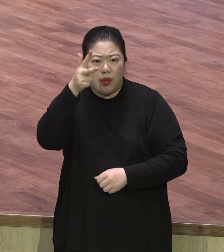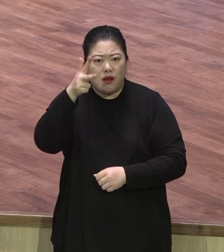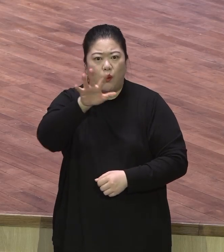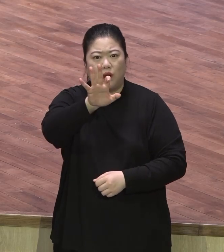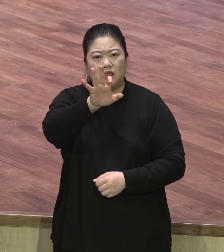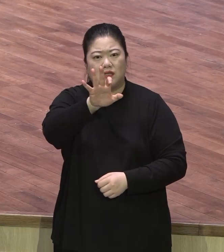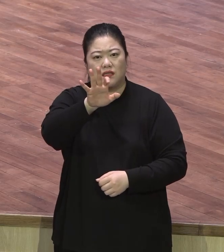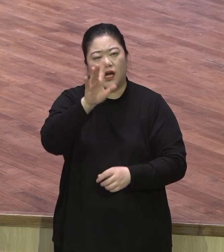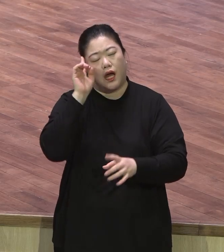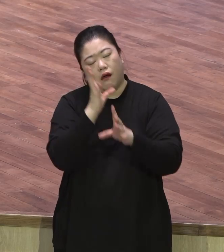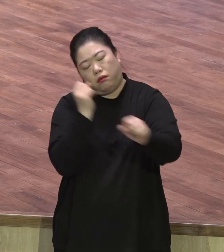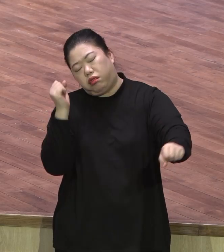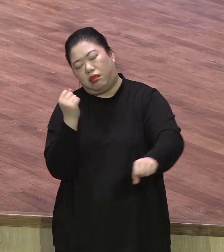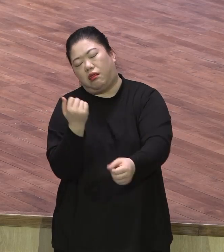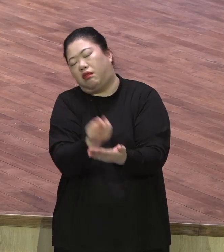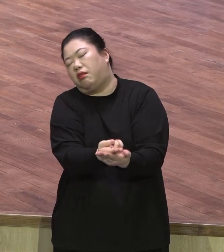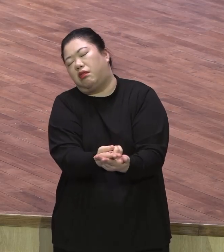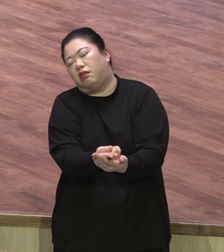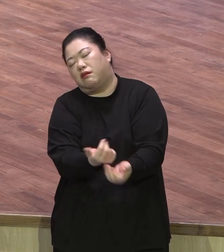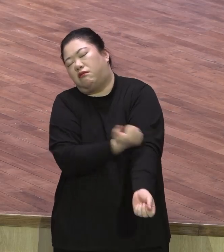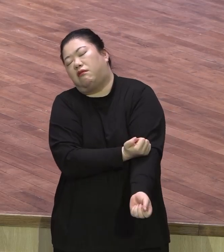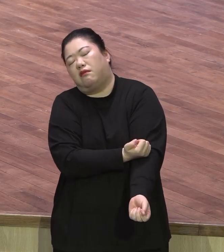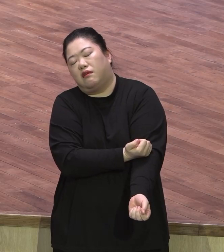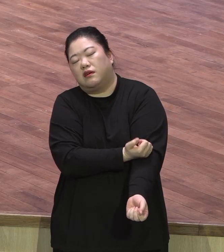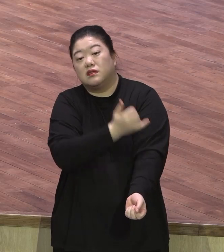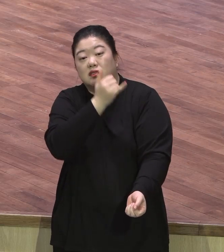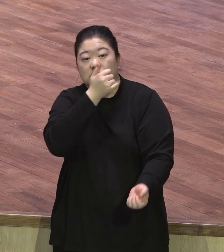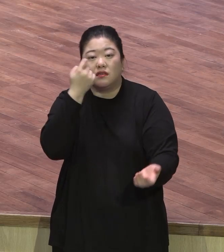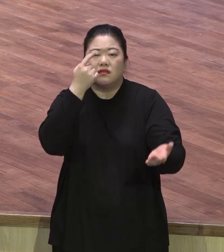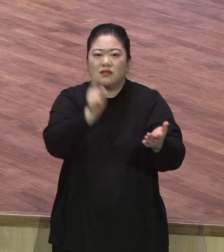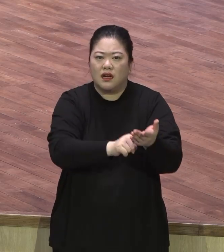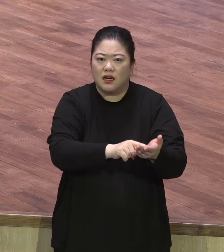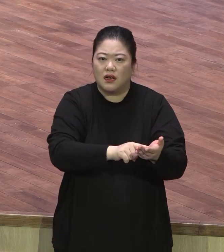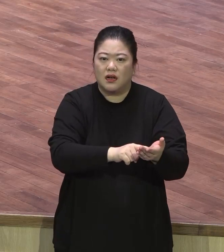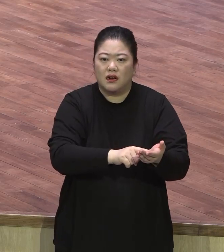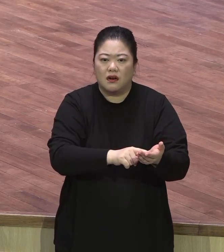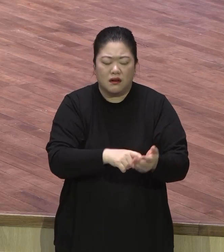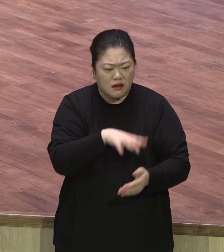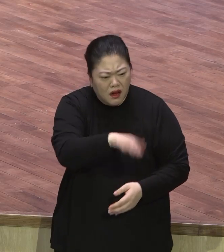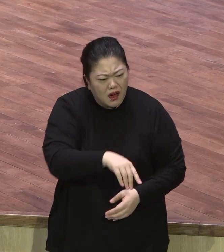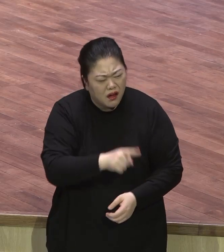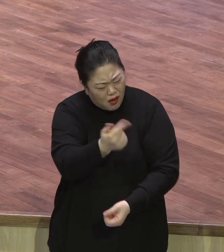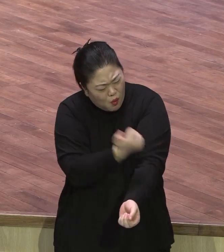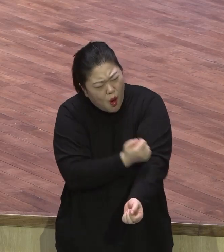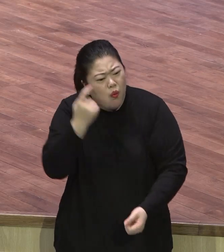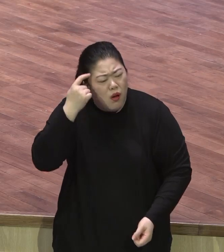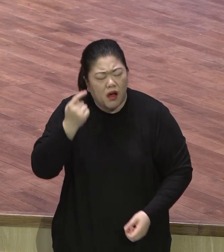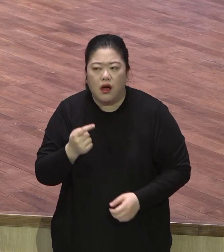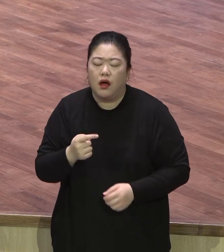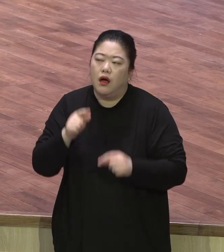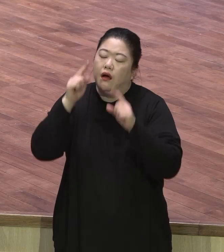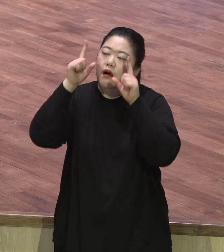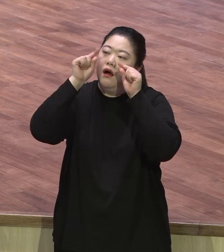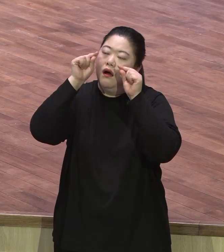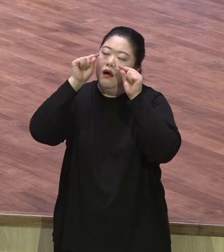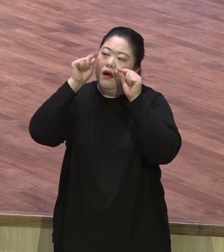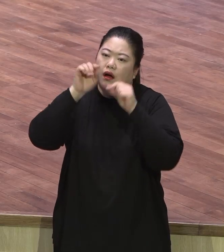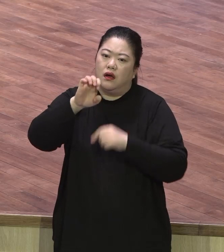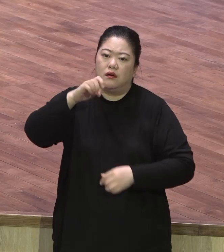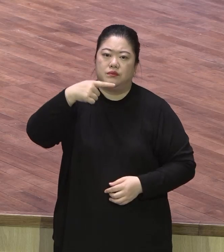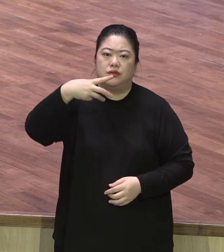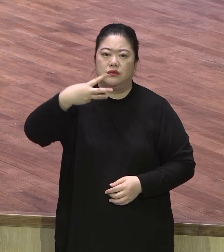이 연예인들 대답이 그 뭐냐 잠이 안 와서 잠 오느냐 프로포플 같은 거예요